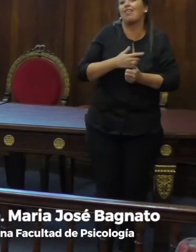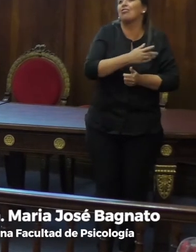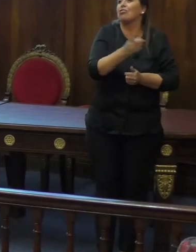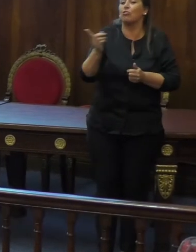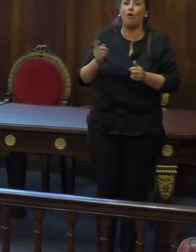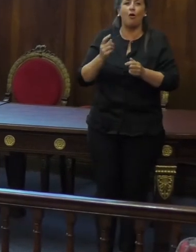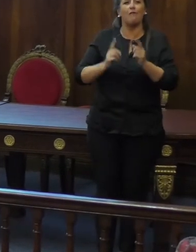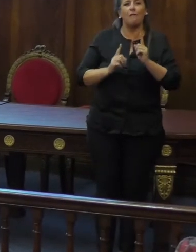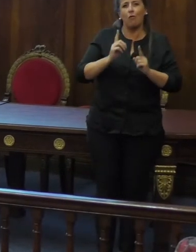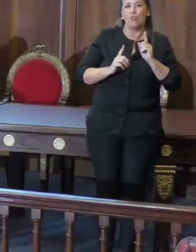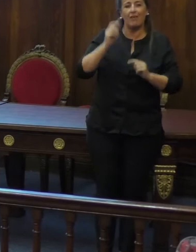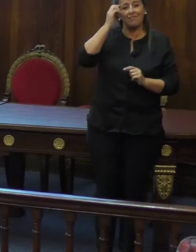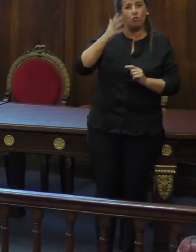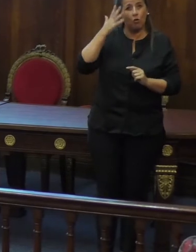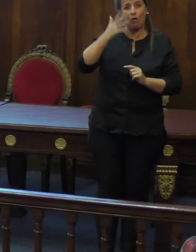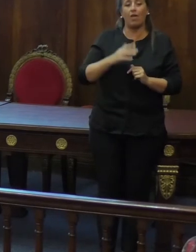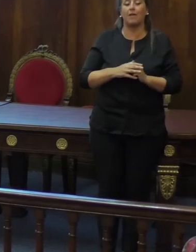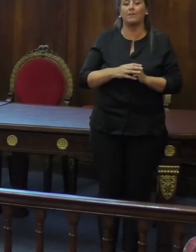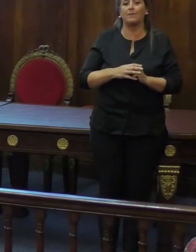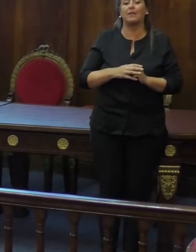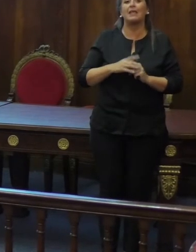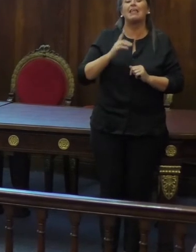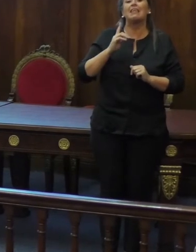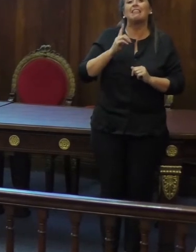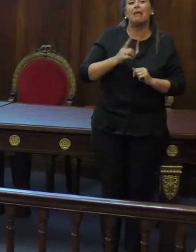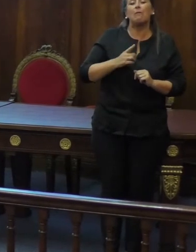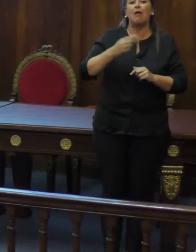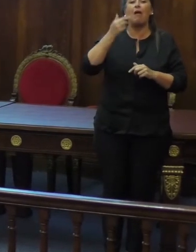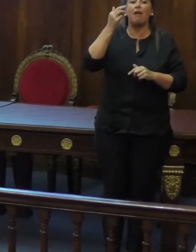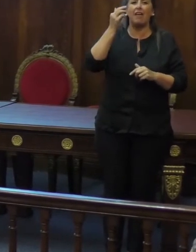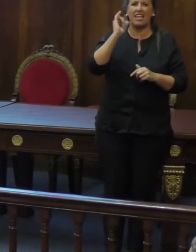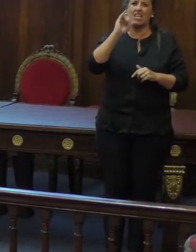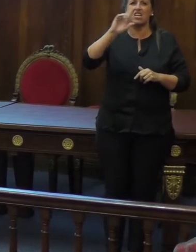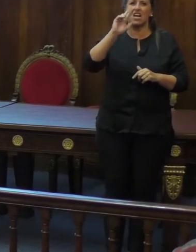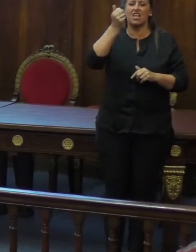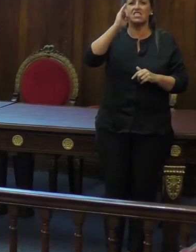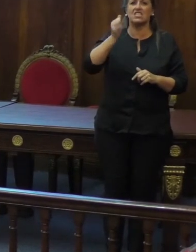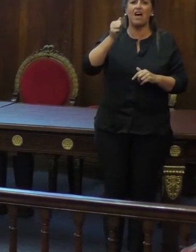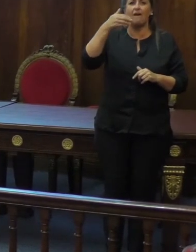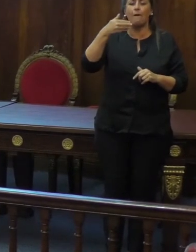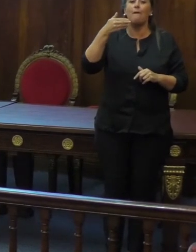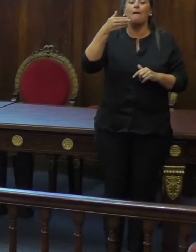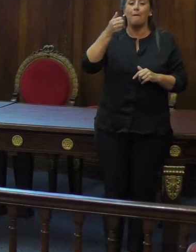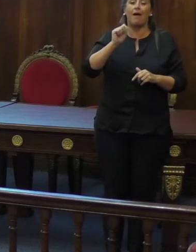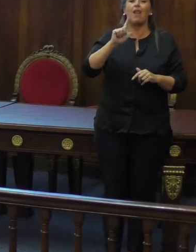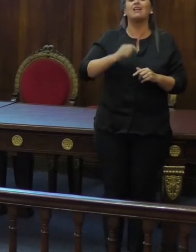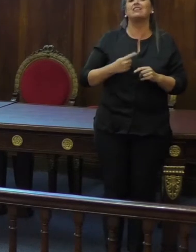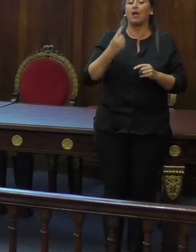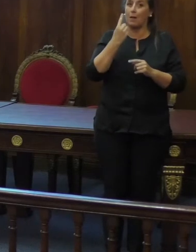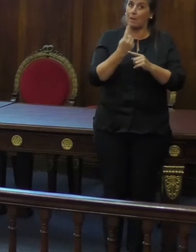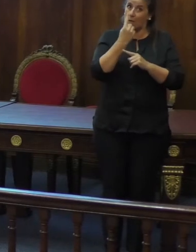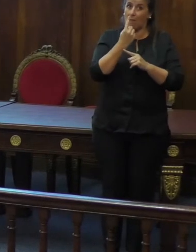al lado de la Facultad de Psicología y al profesor Enrico Irrazábal, que es quien va a dar la conferencia central que va a